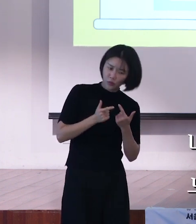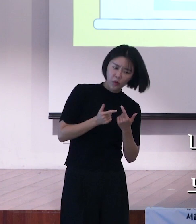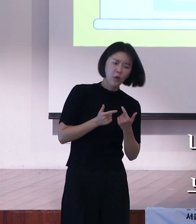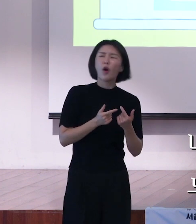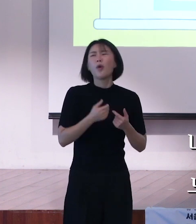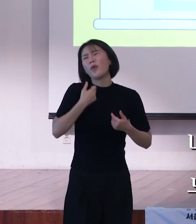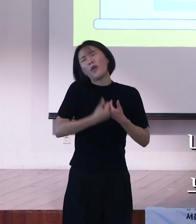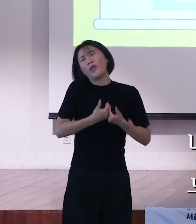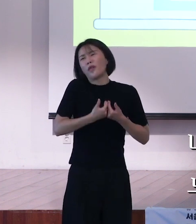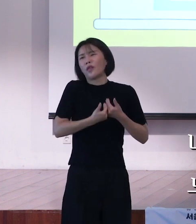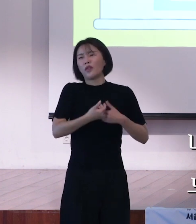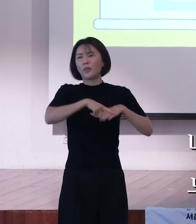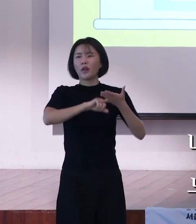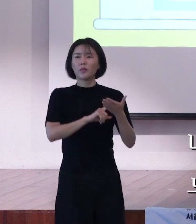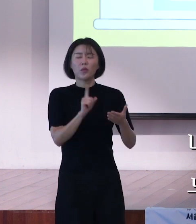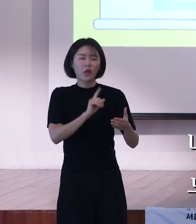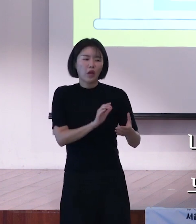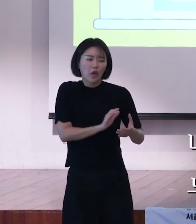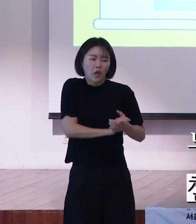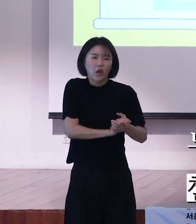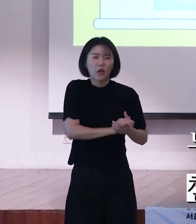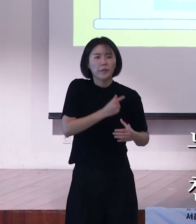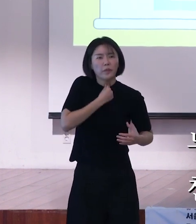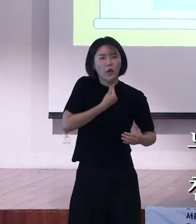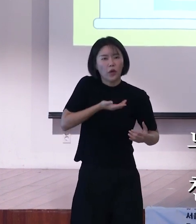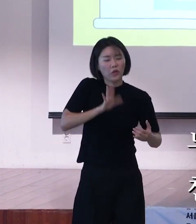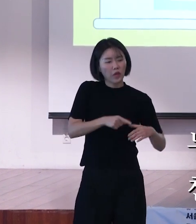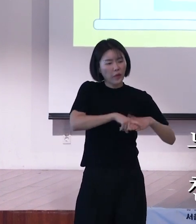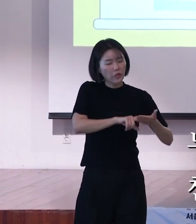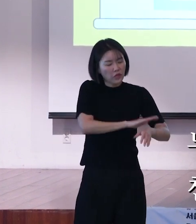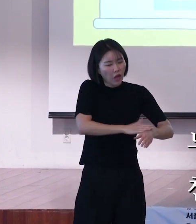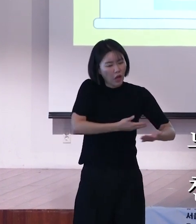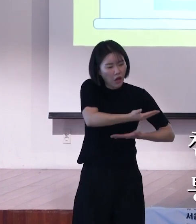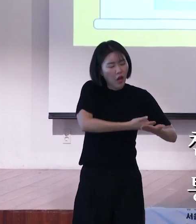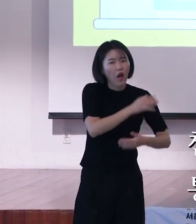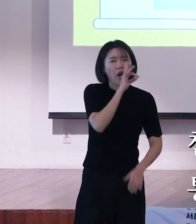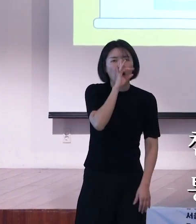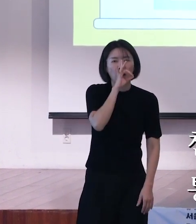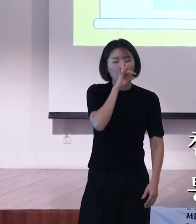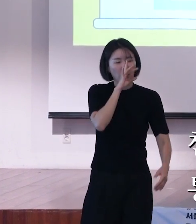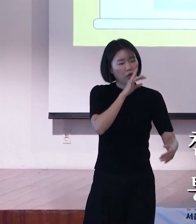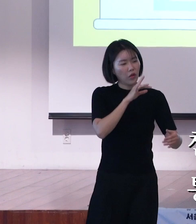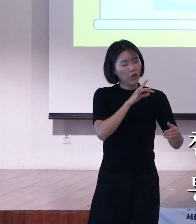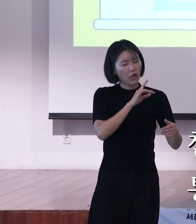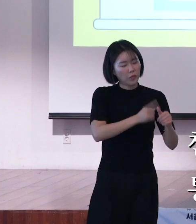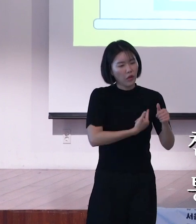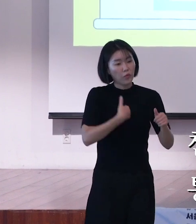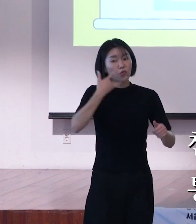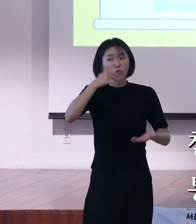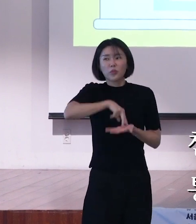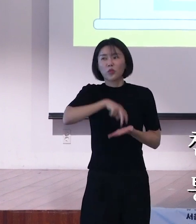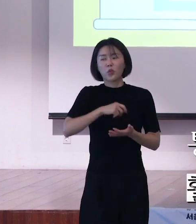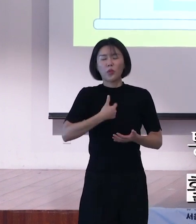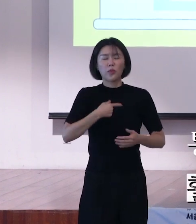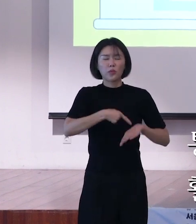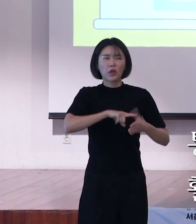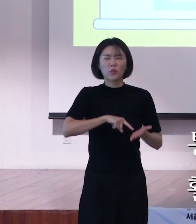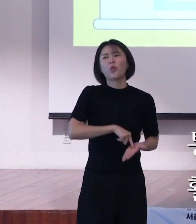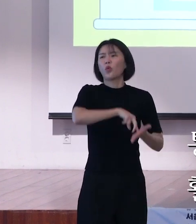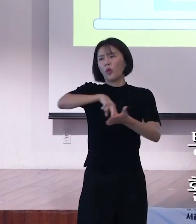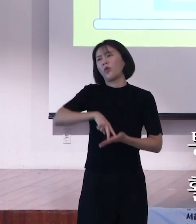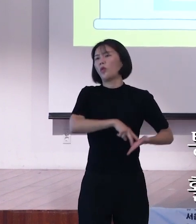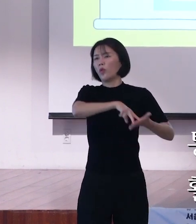그리고 정서적으로 더 가깝고 친해지고 싶은데 이게 소통이 되지 않고 소통이 원활하게 되지 않는다면